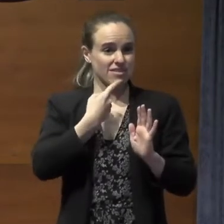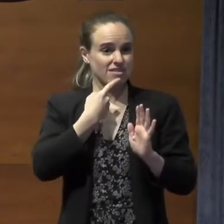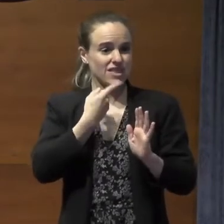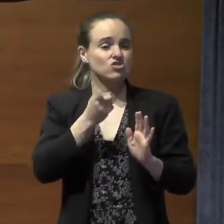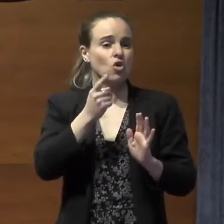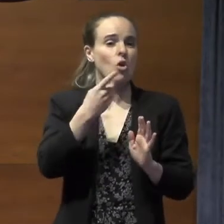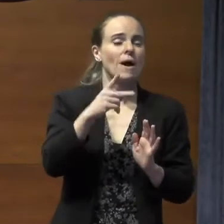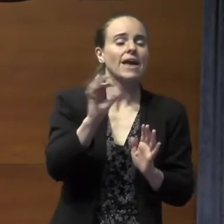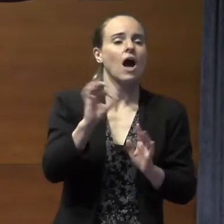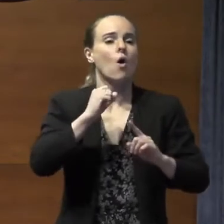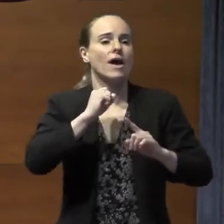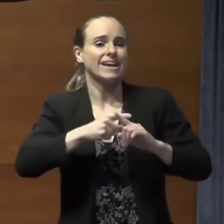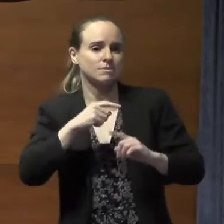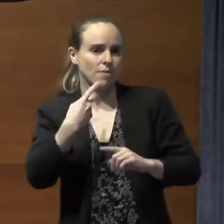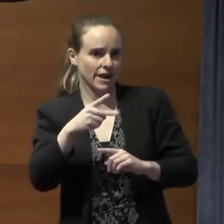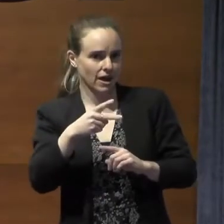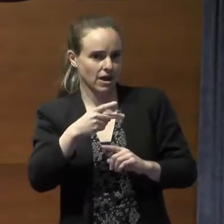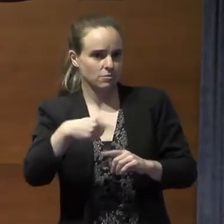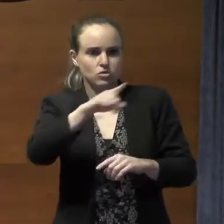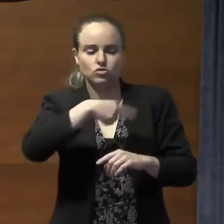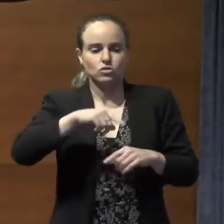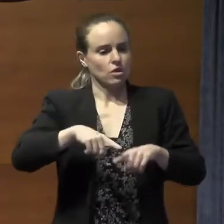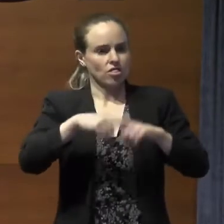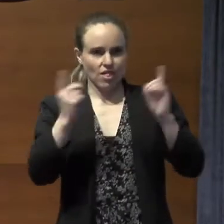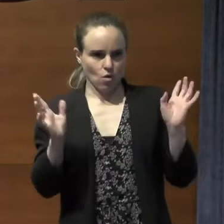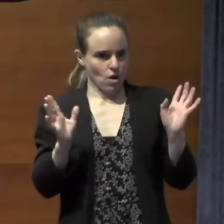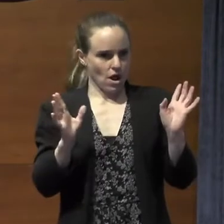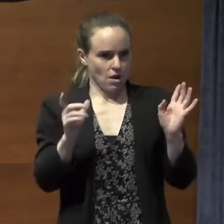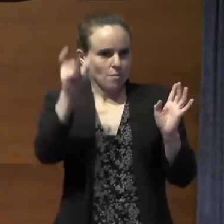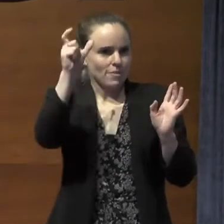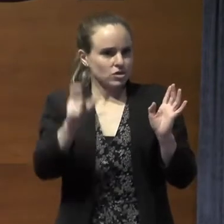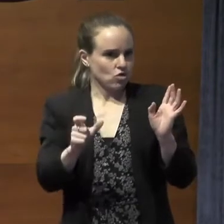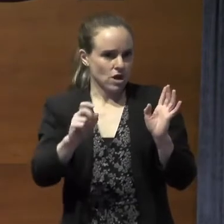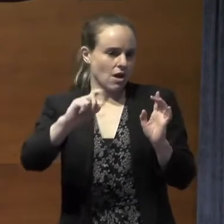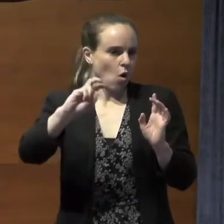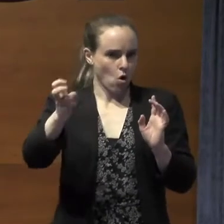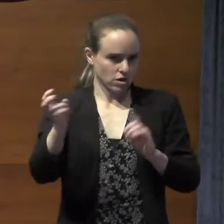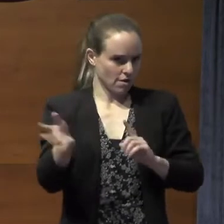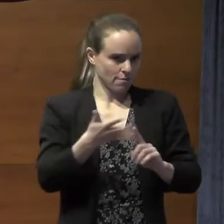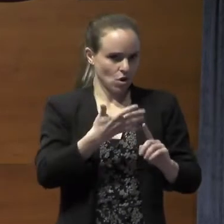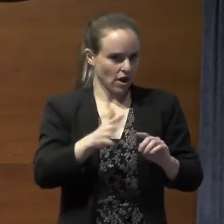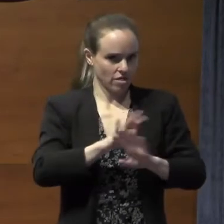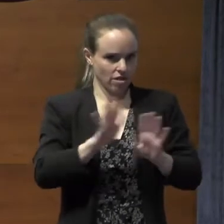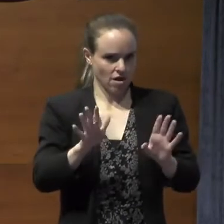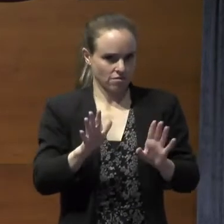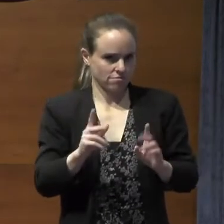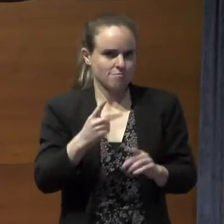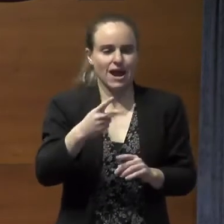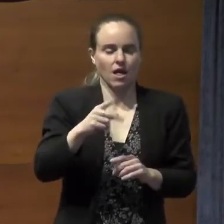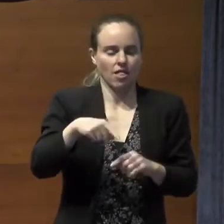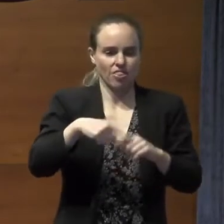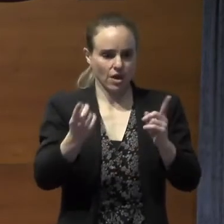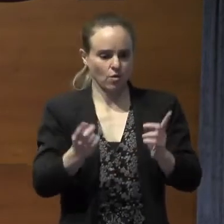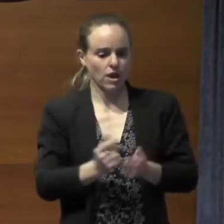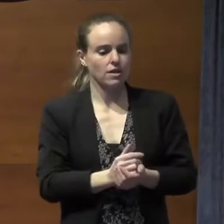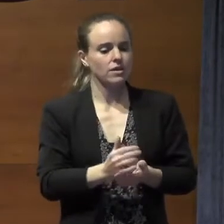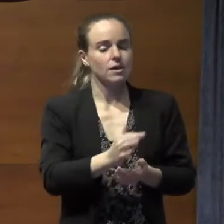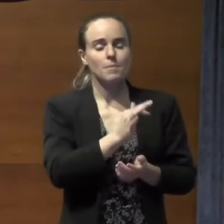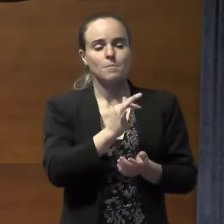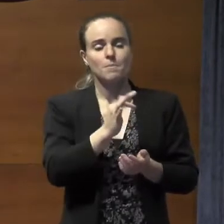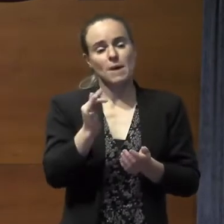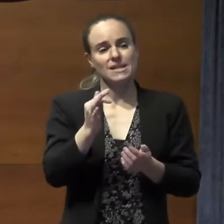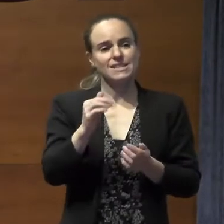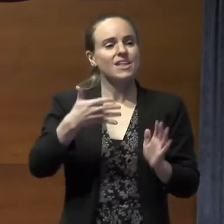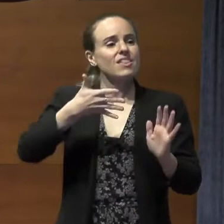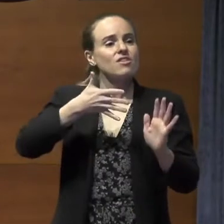Nos quedamos con una definición de Naciones Unidas de violencia contra la mujer, que es la que tienen ustedes en esta